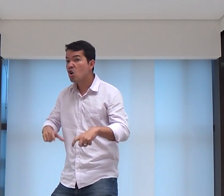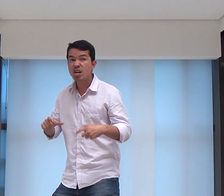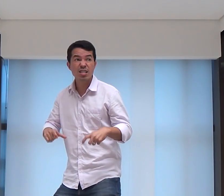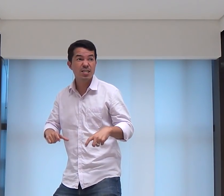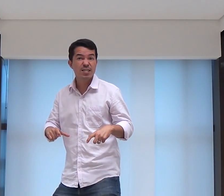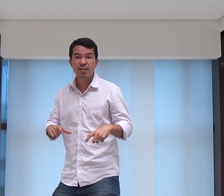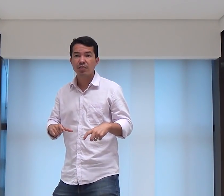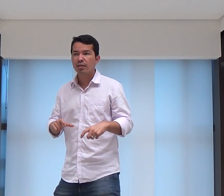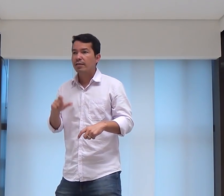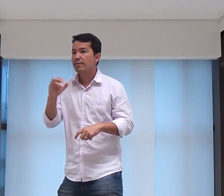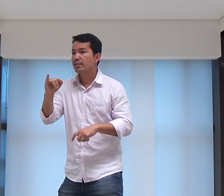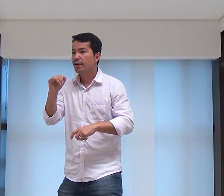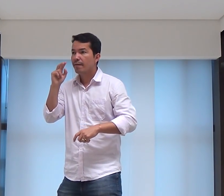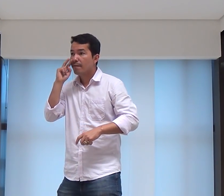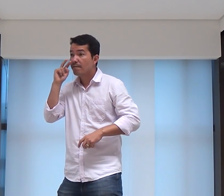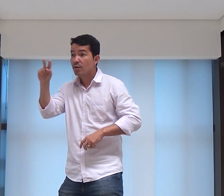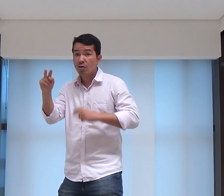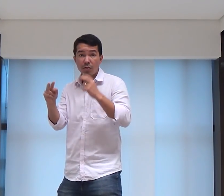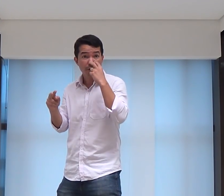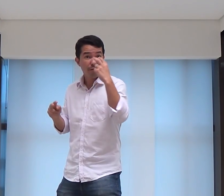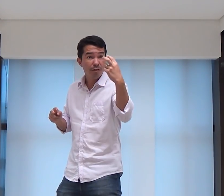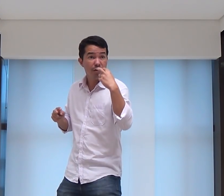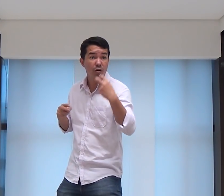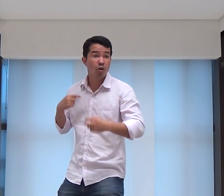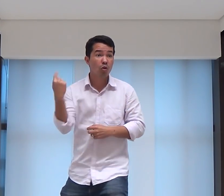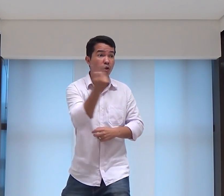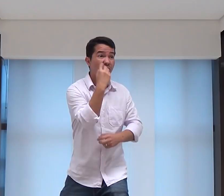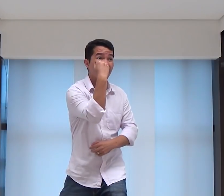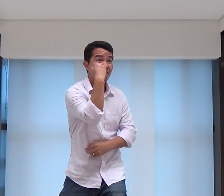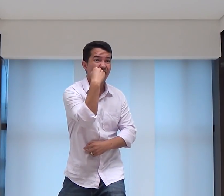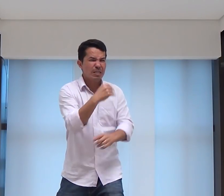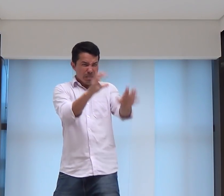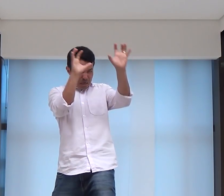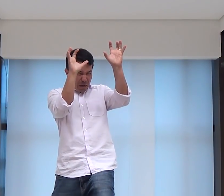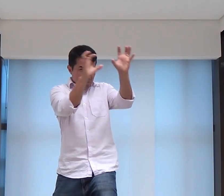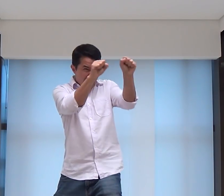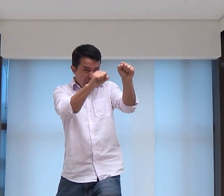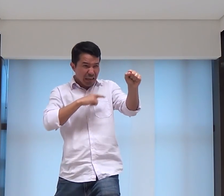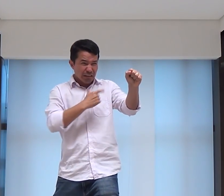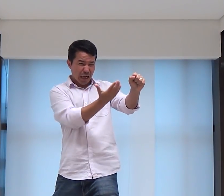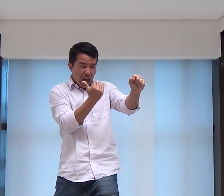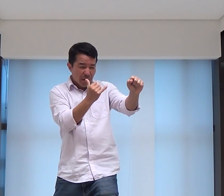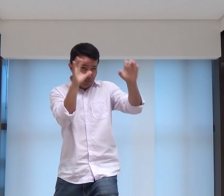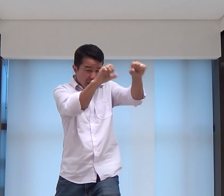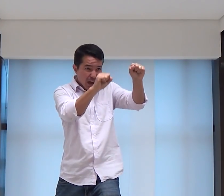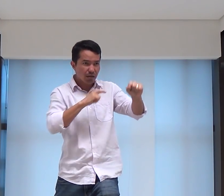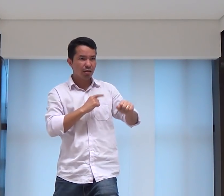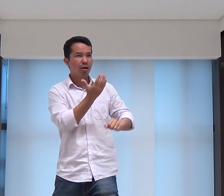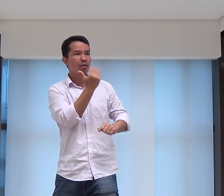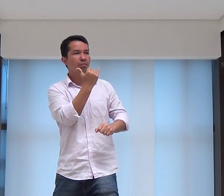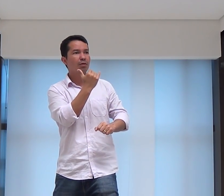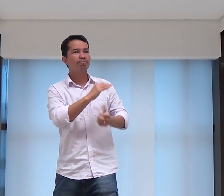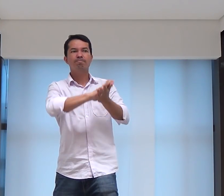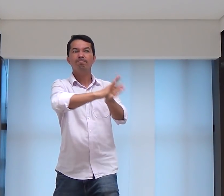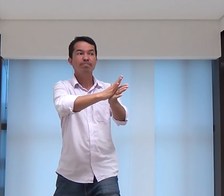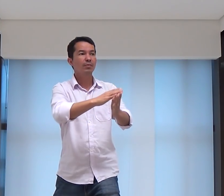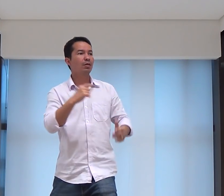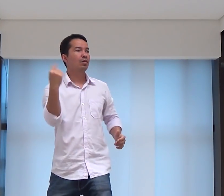do que se alimentar. E se ele nos vê e vê a nossa fraqueza, ele nos destrói, ele